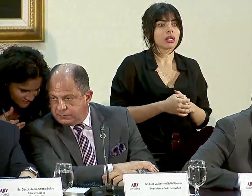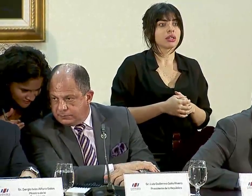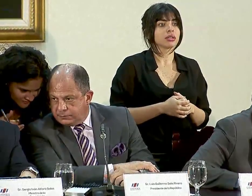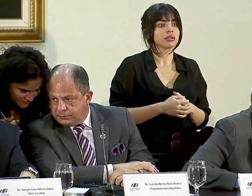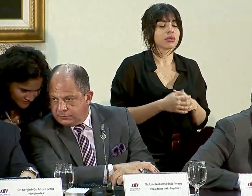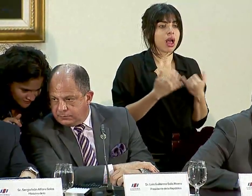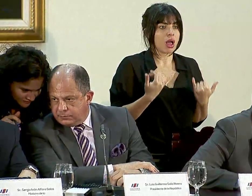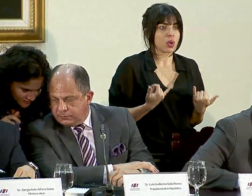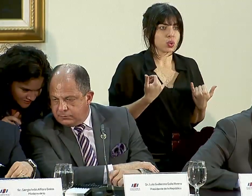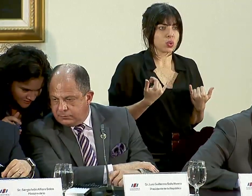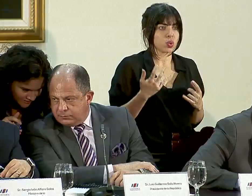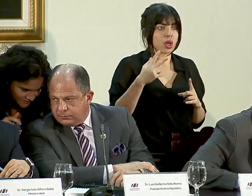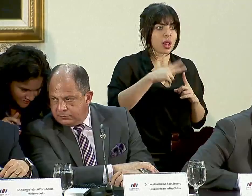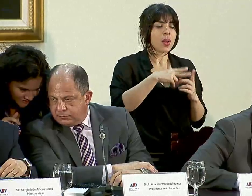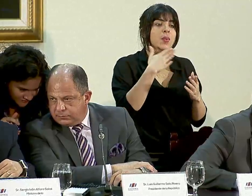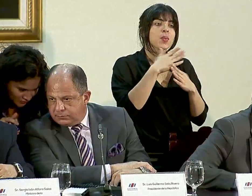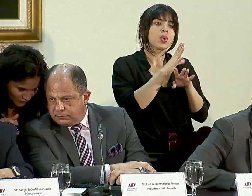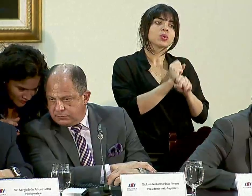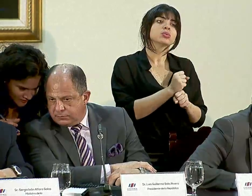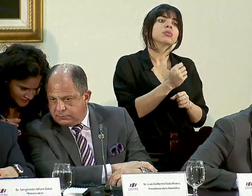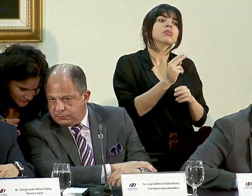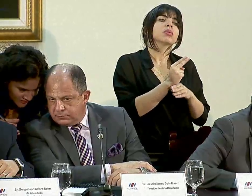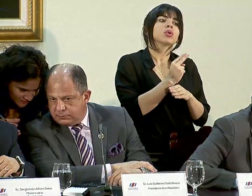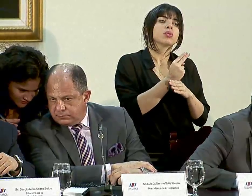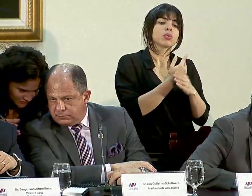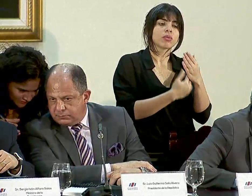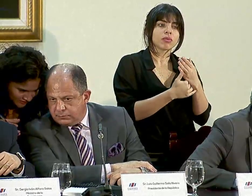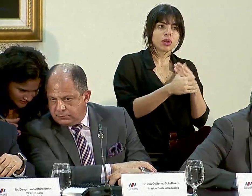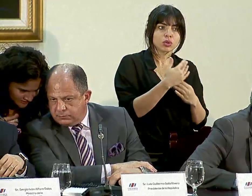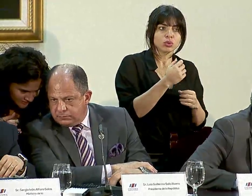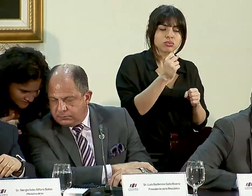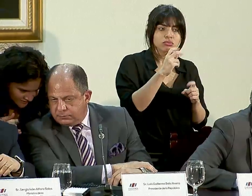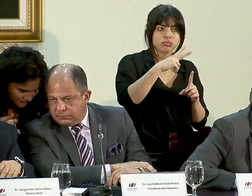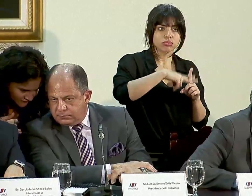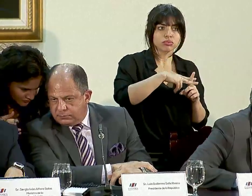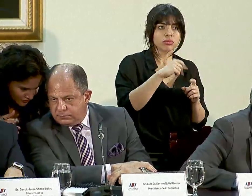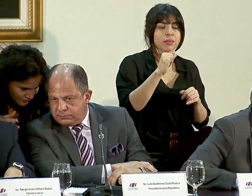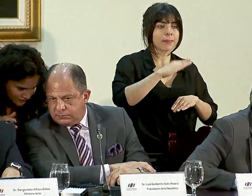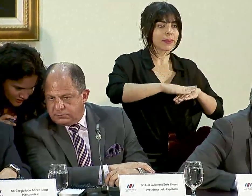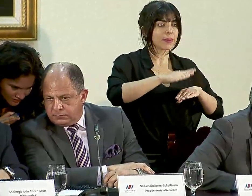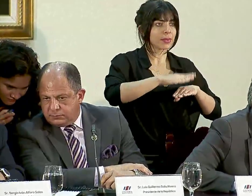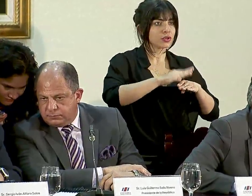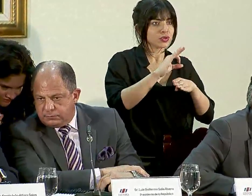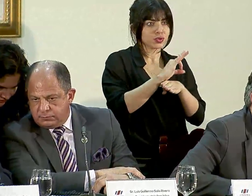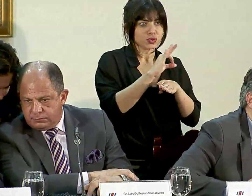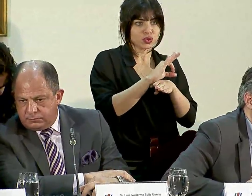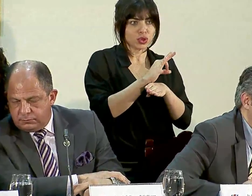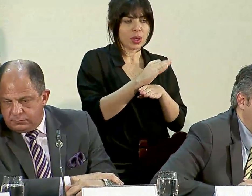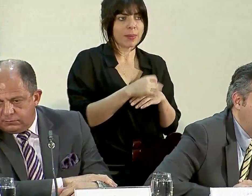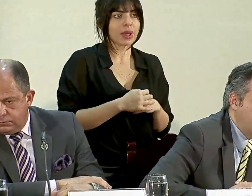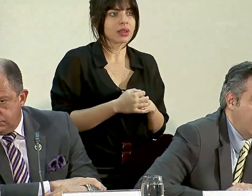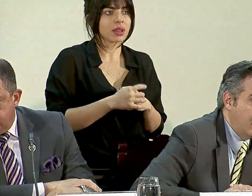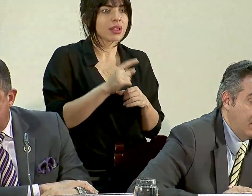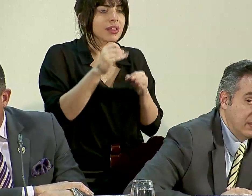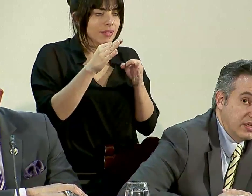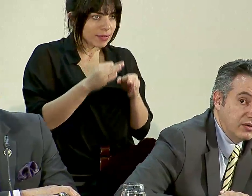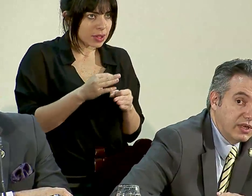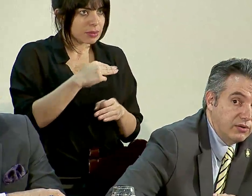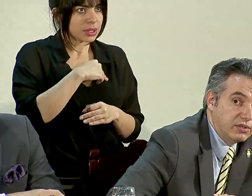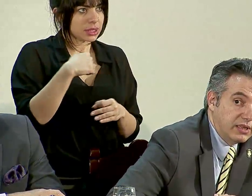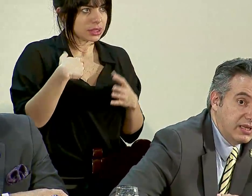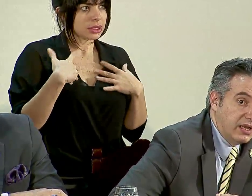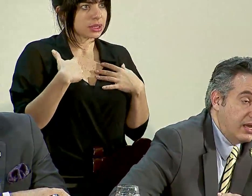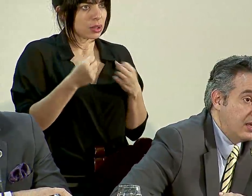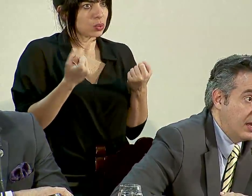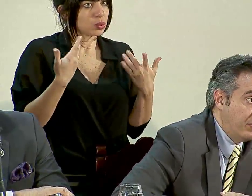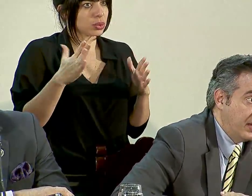vigente de buenas prácticas de manufactura, de permisos de funcionamiento que definitivamente el Ministerio de